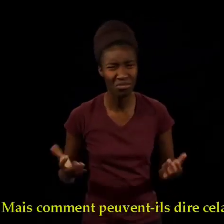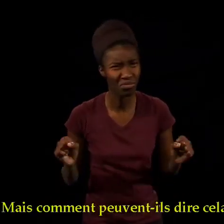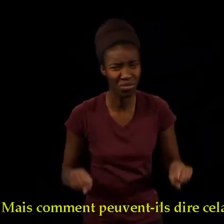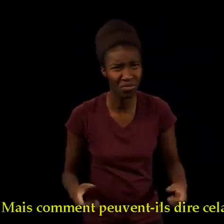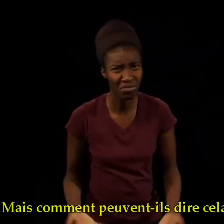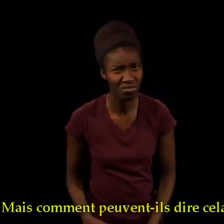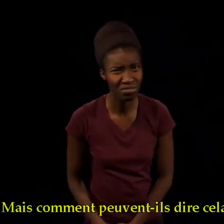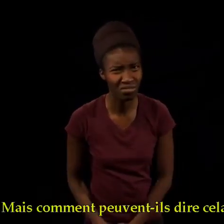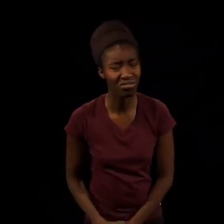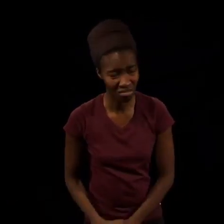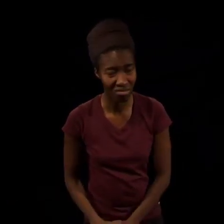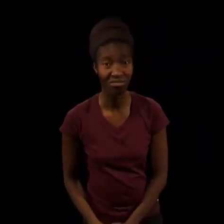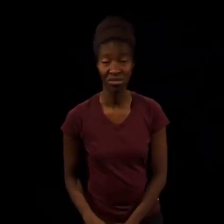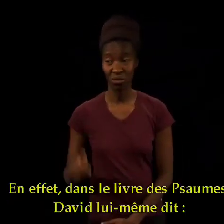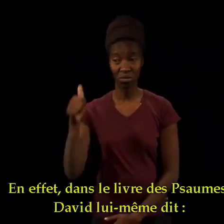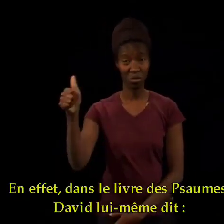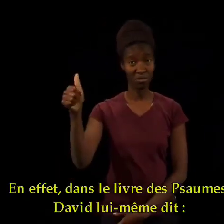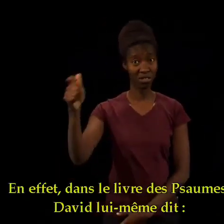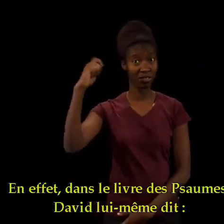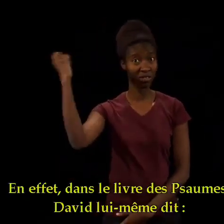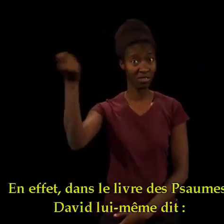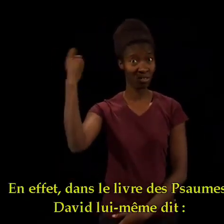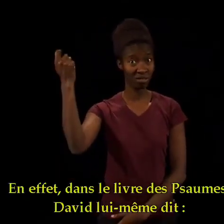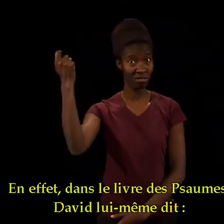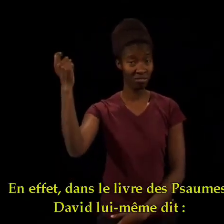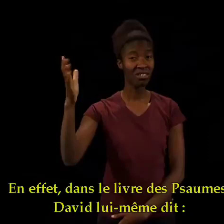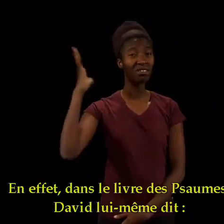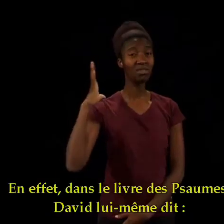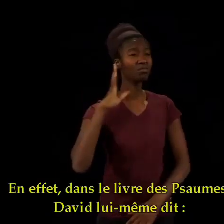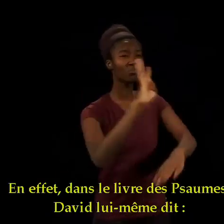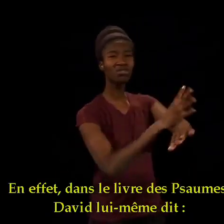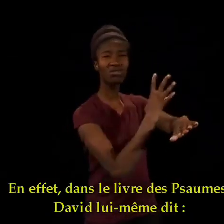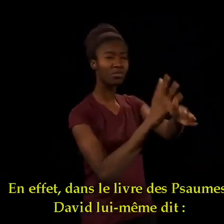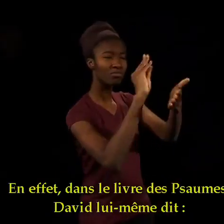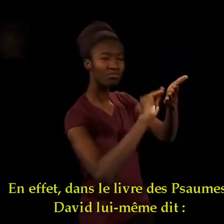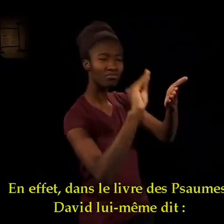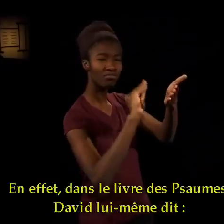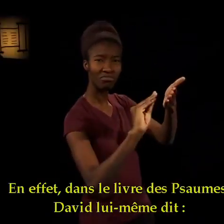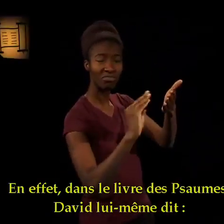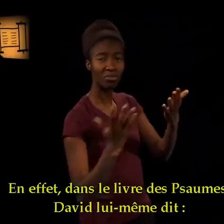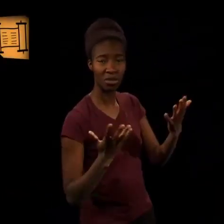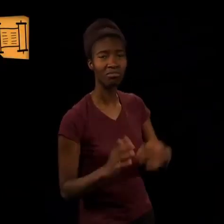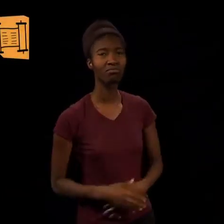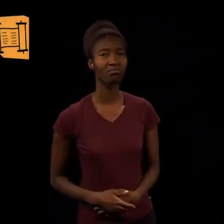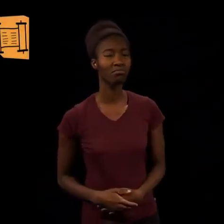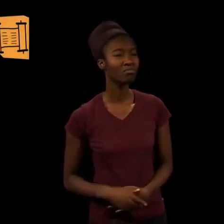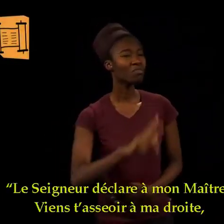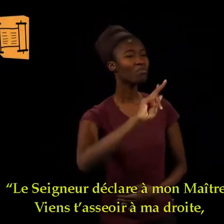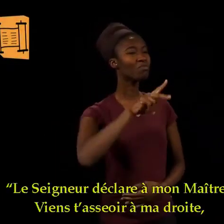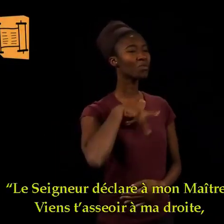Mais comment peuvent-ils dire cela? En effet, dans le livre des psaumes, David lui-même dit: